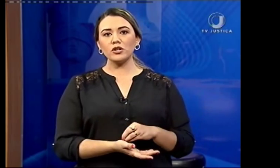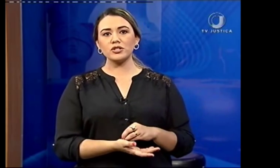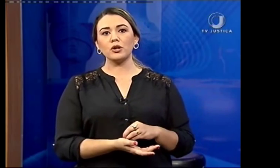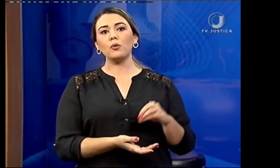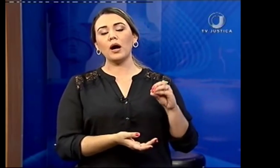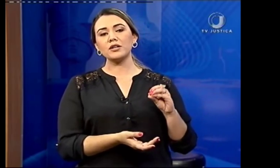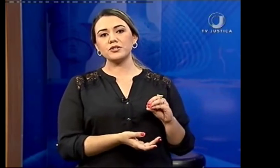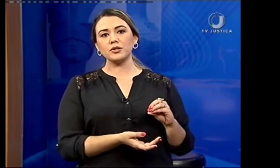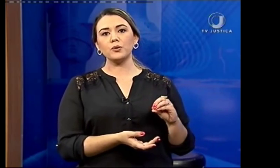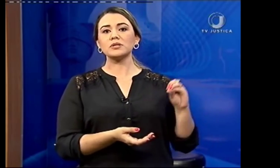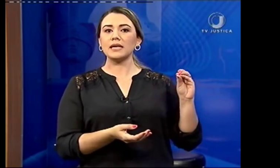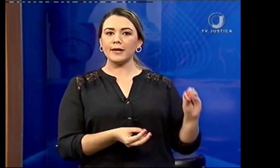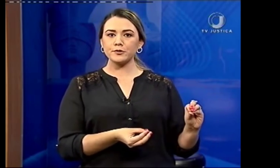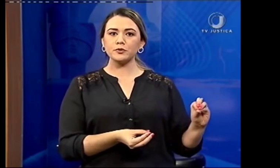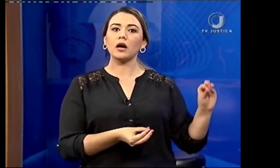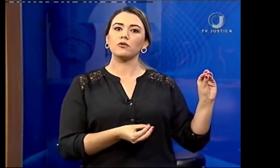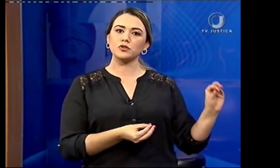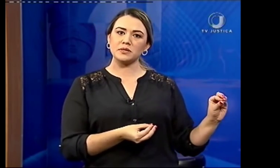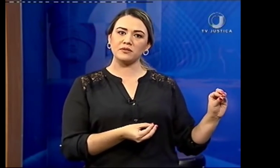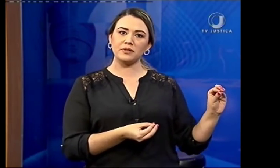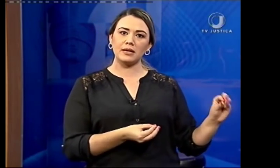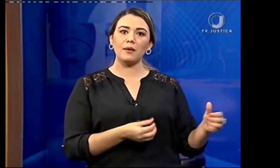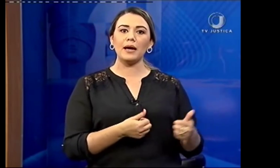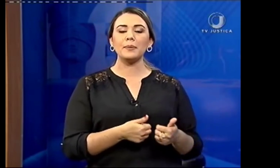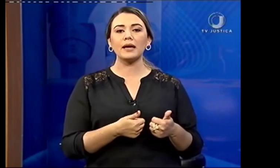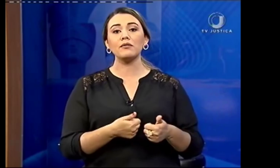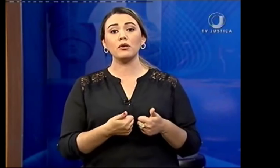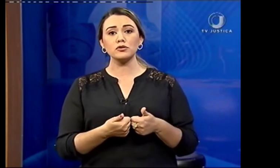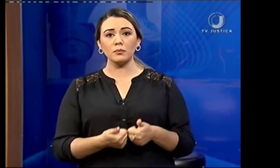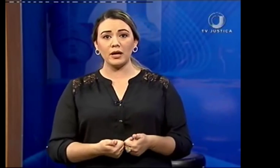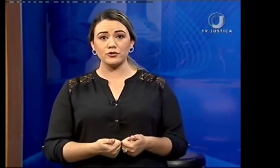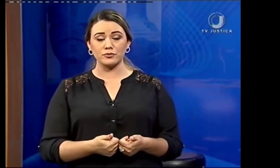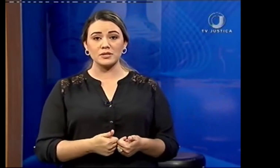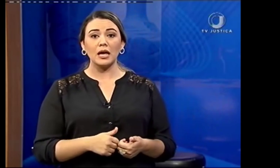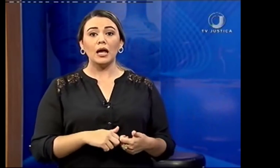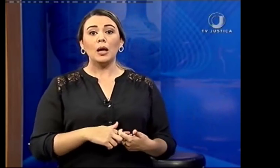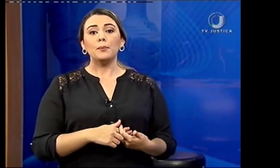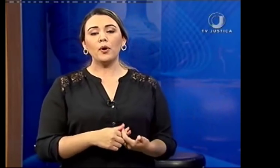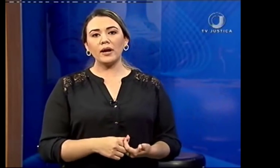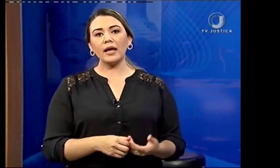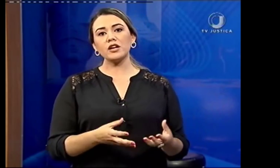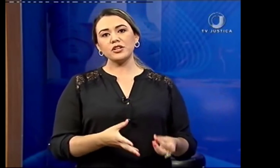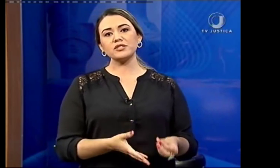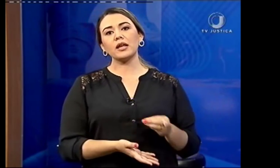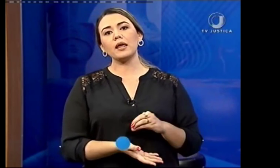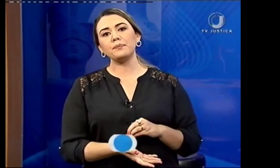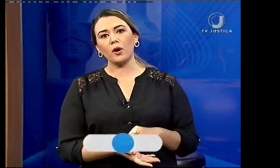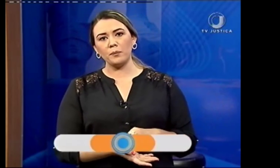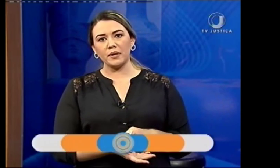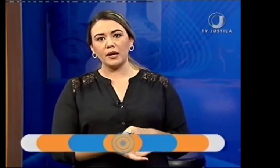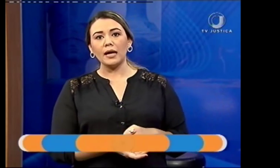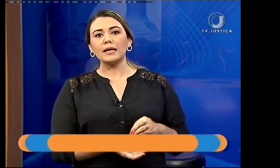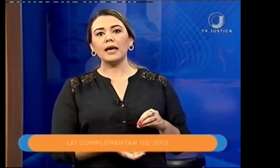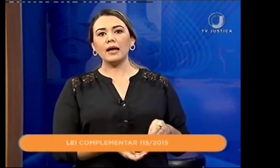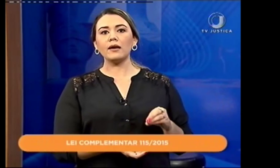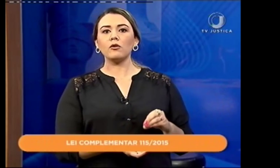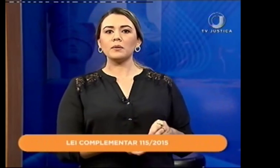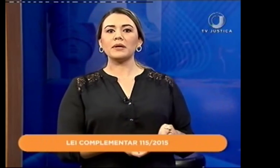hoje o artigo 7º da Constituição Federal é aplicável aos domésticos. Porém, a gente tem lei própria, que é a Lei